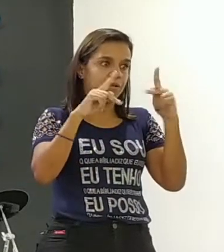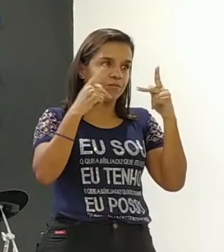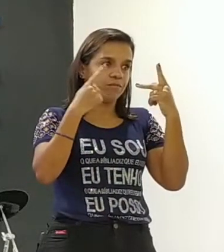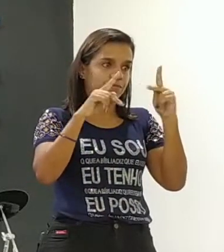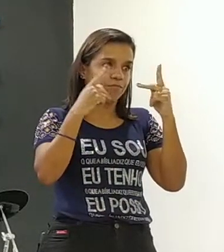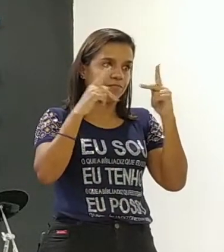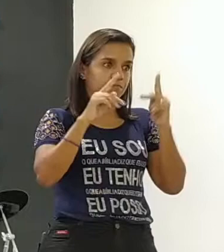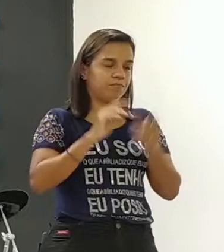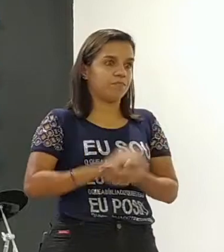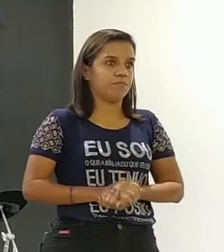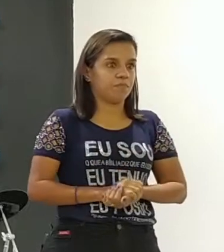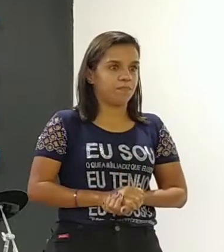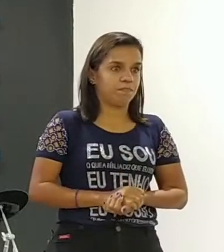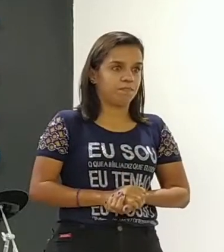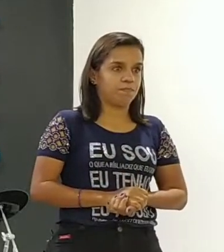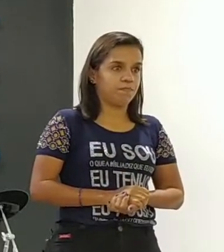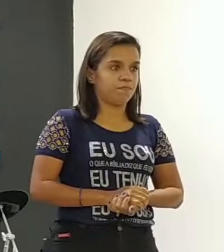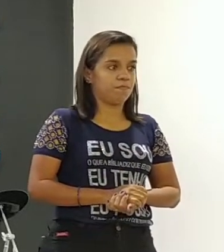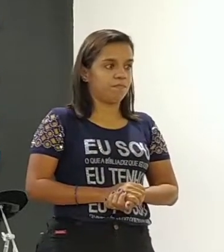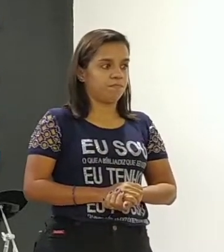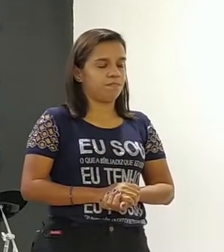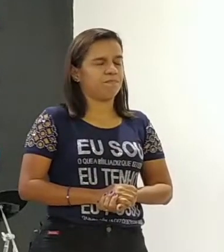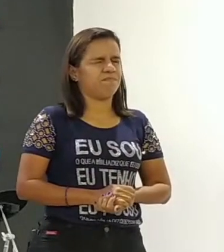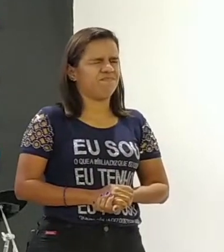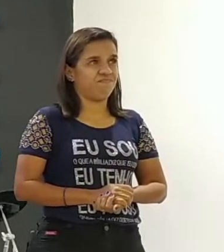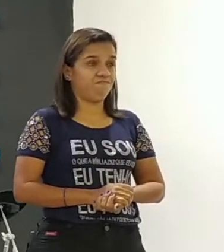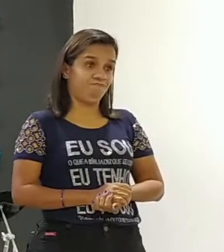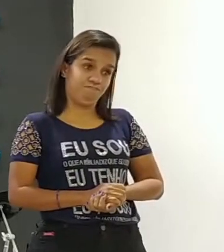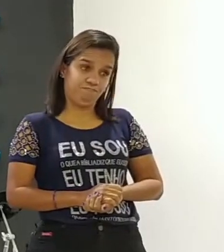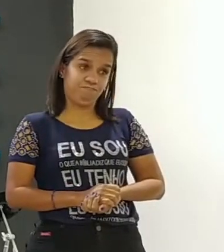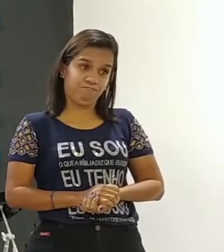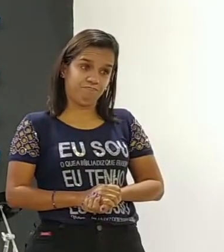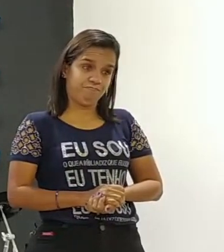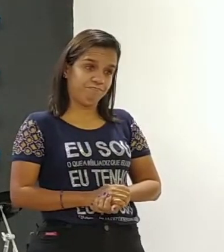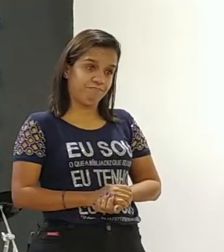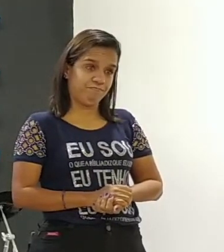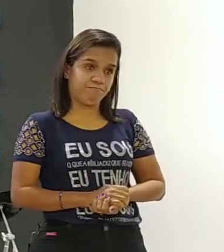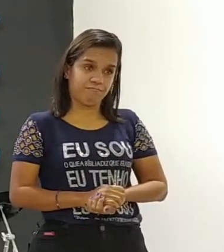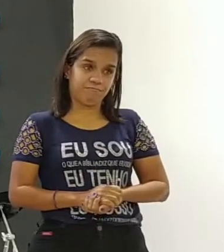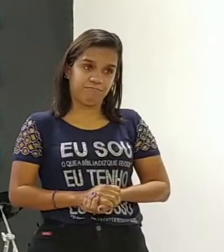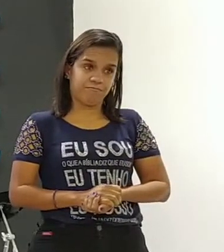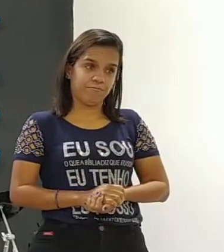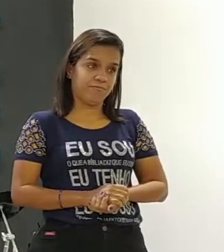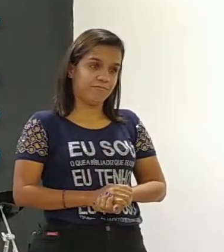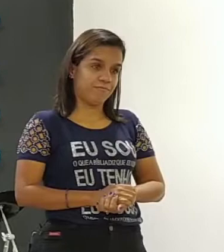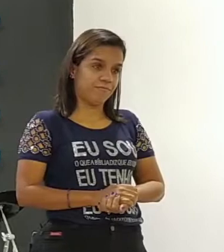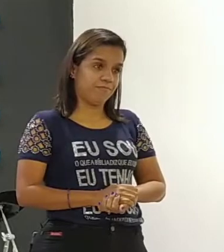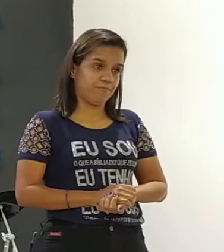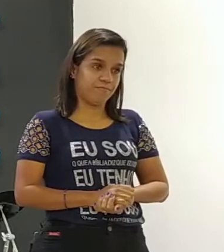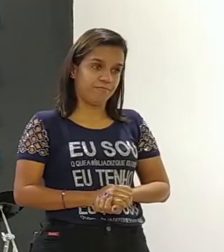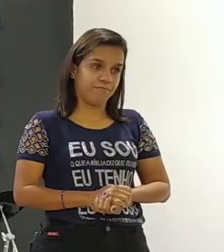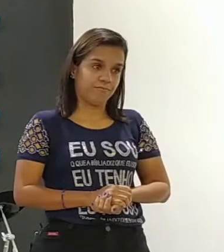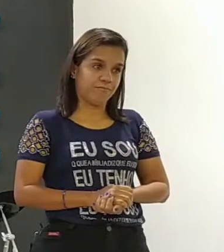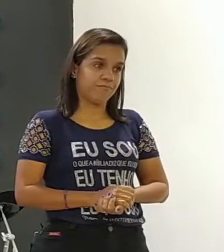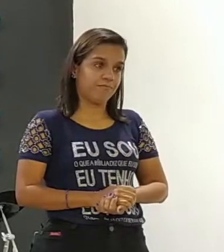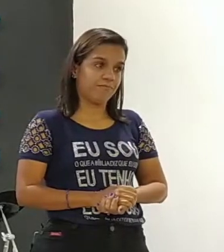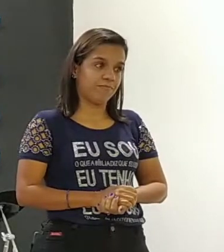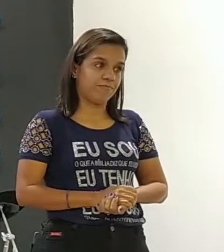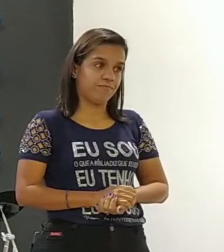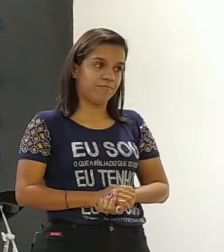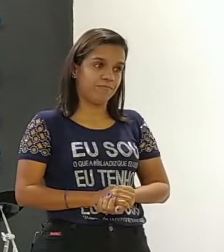Aleluia. Glória a Deus. E aí, irmão, está disposto